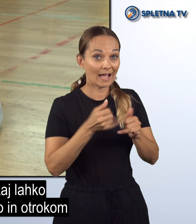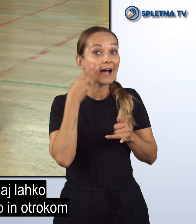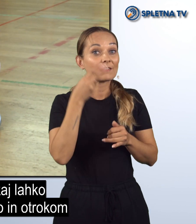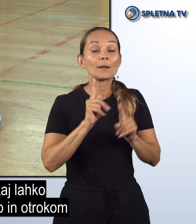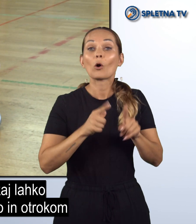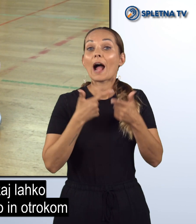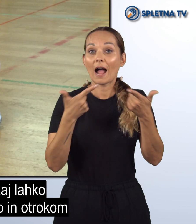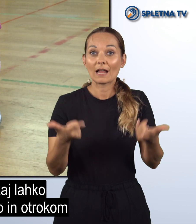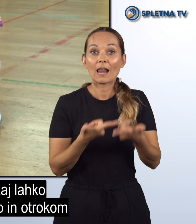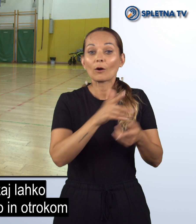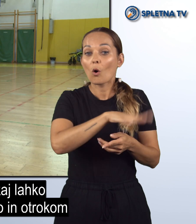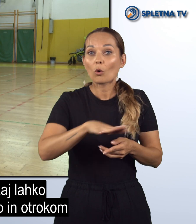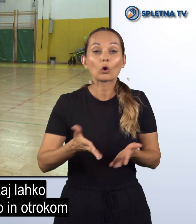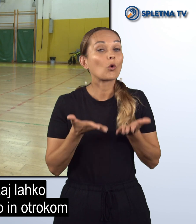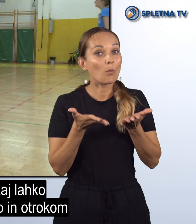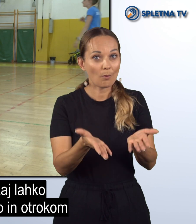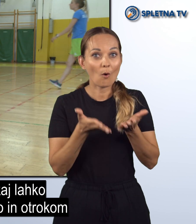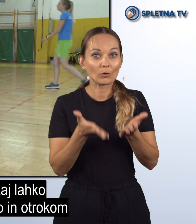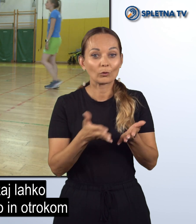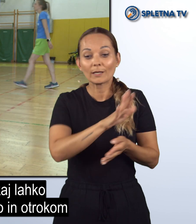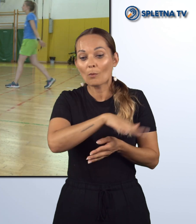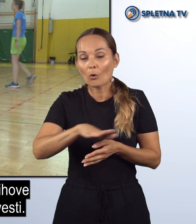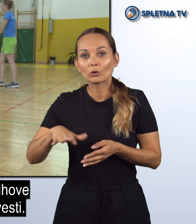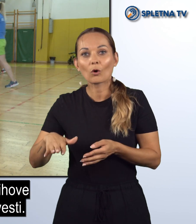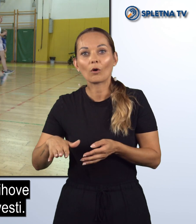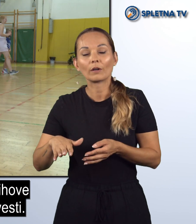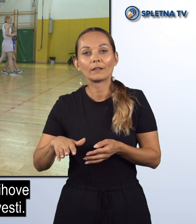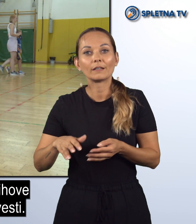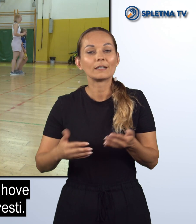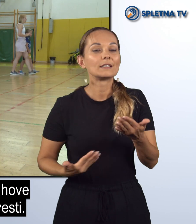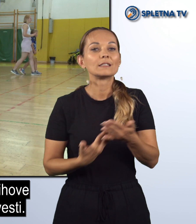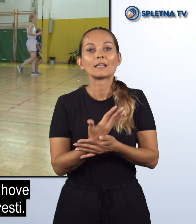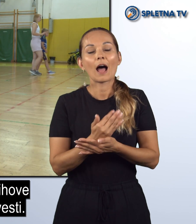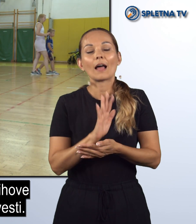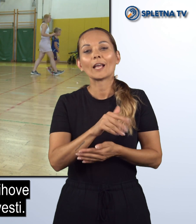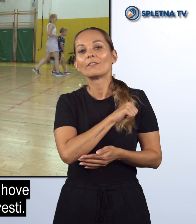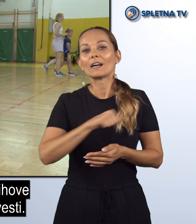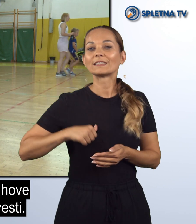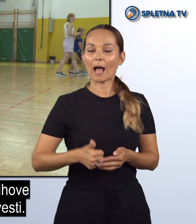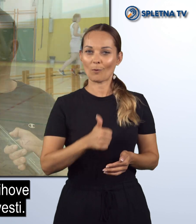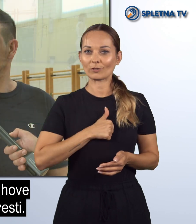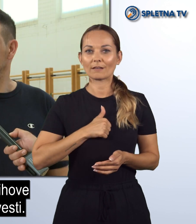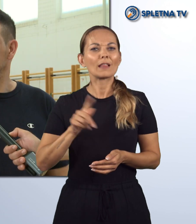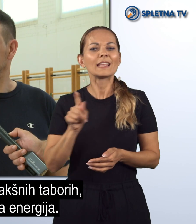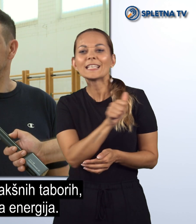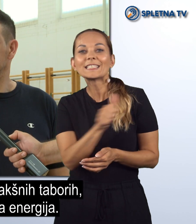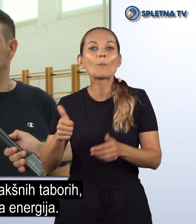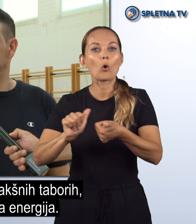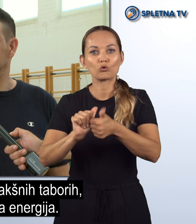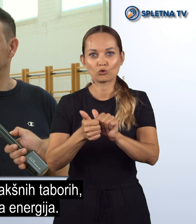Da vidimo, kaj lahko otroku ponudimo in otrokom za rast njihove samozavesti. Ni